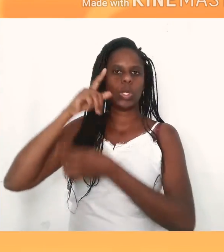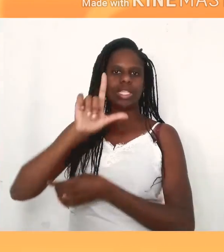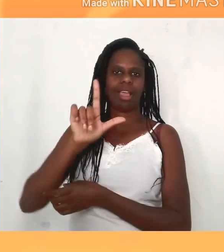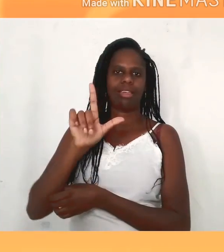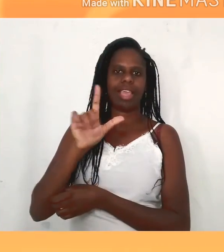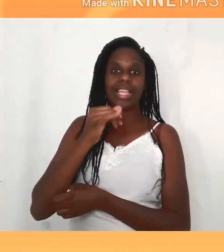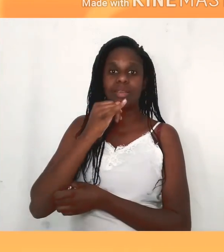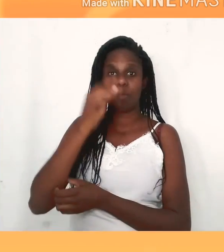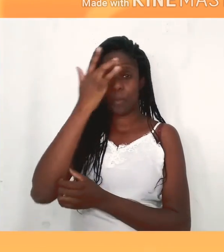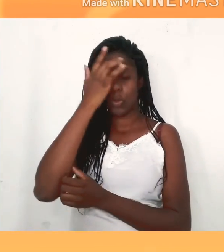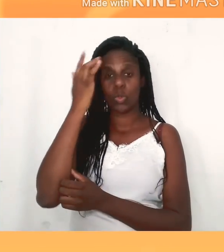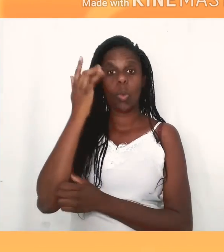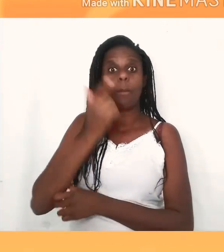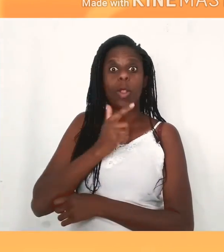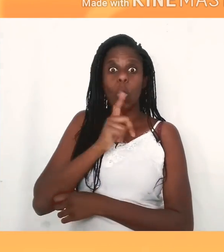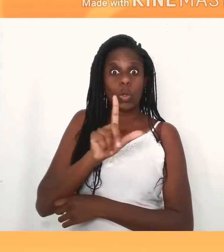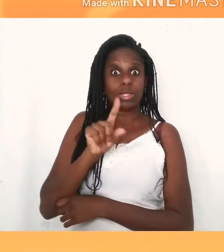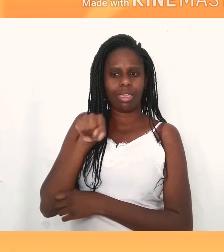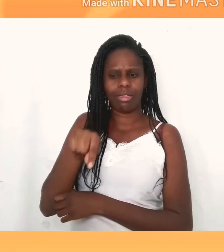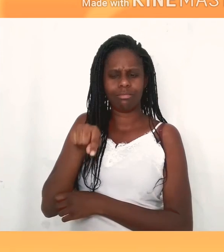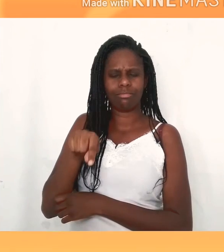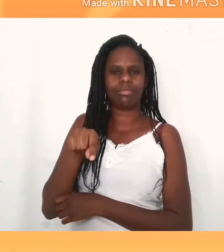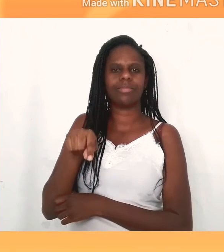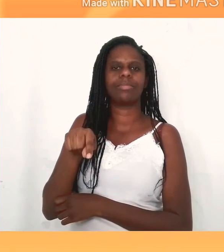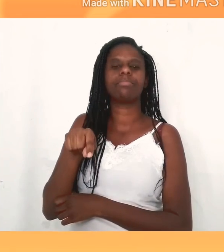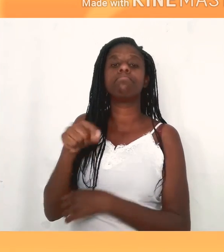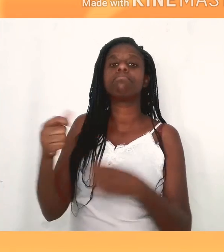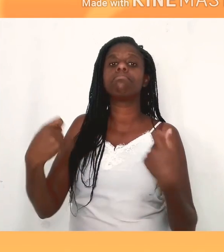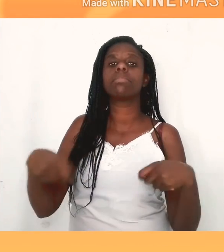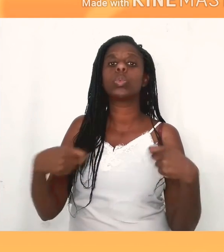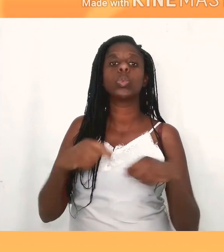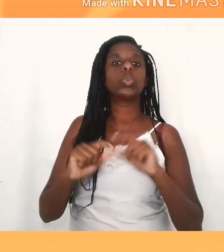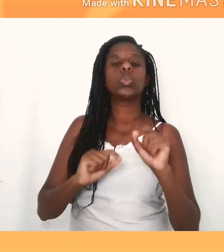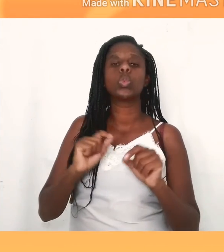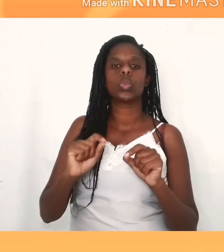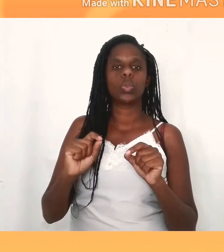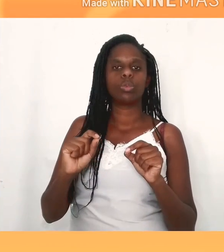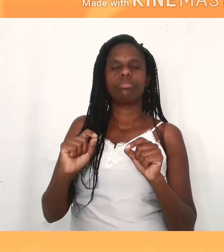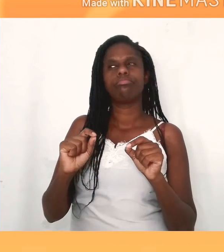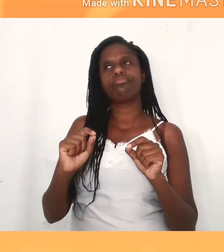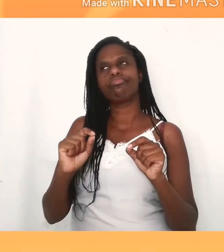Então, a pessoa, para atingir esse estado,